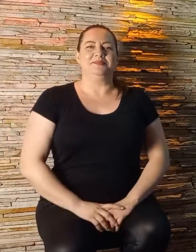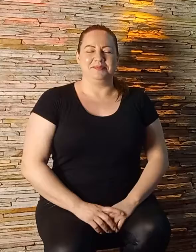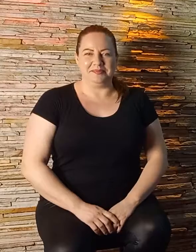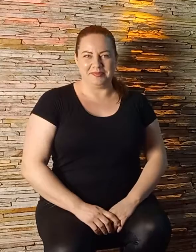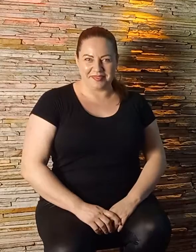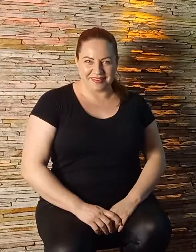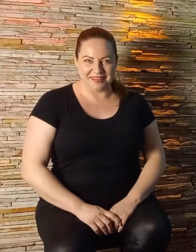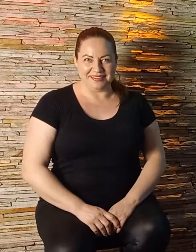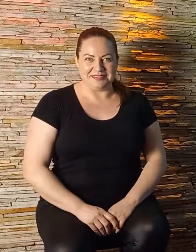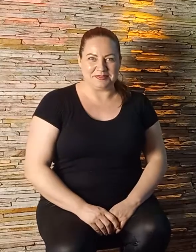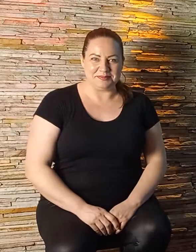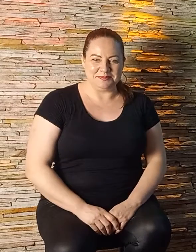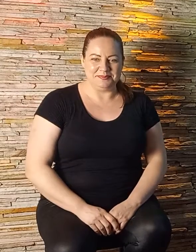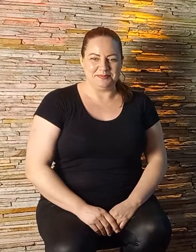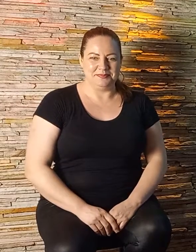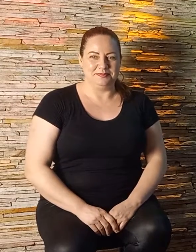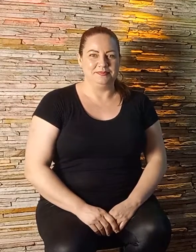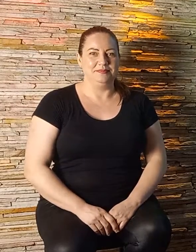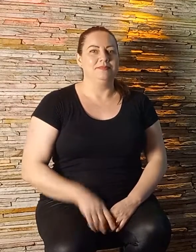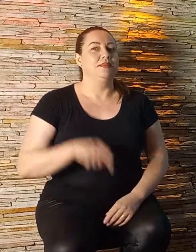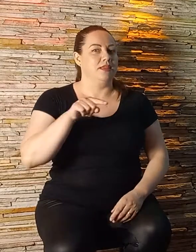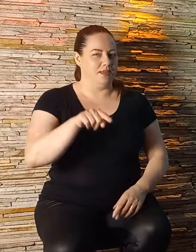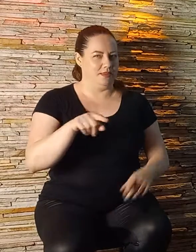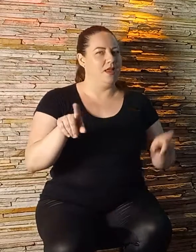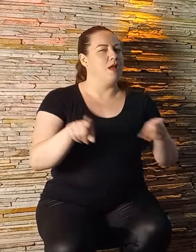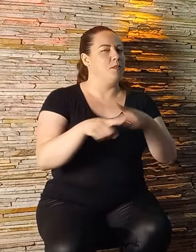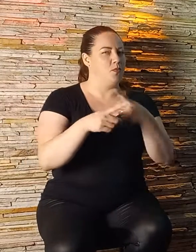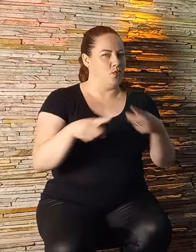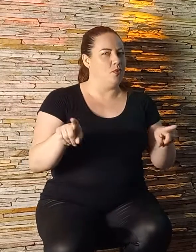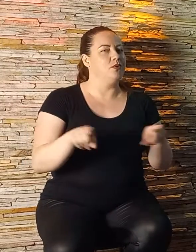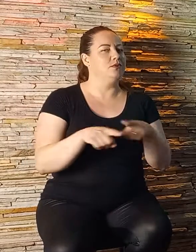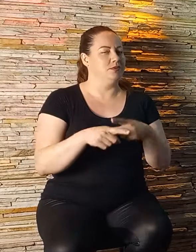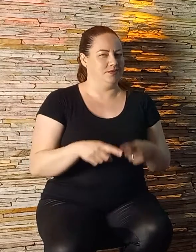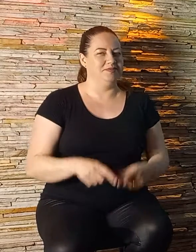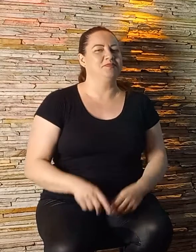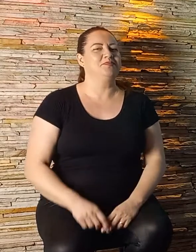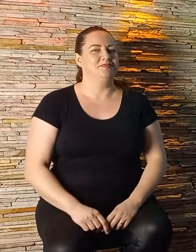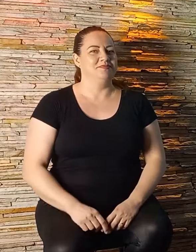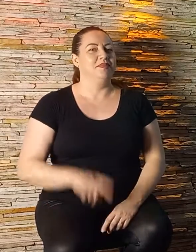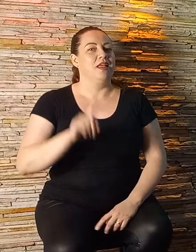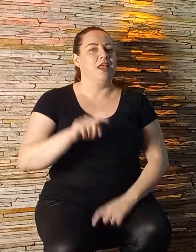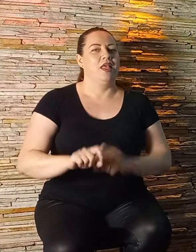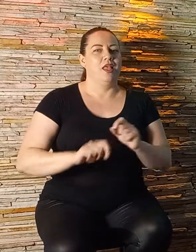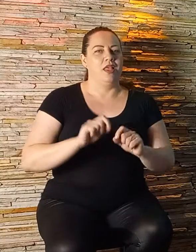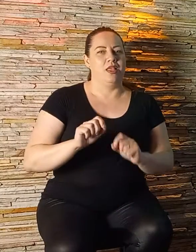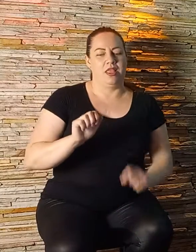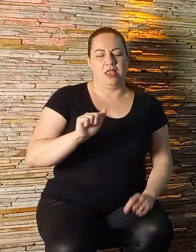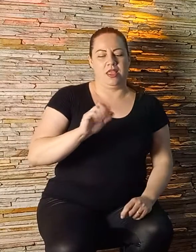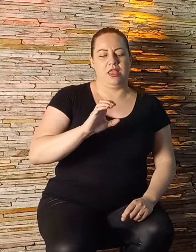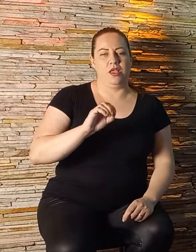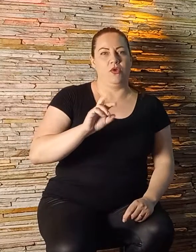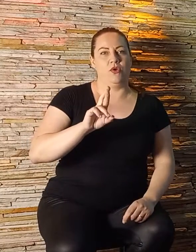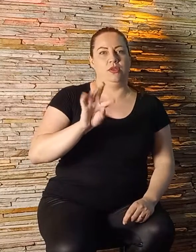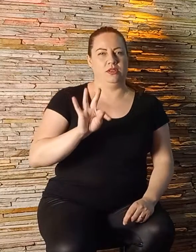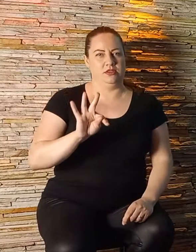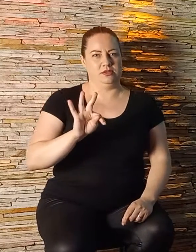oi oi e esse clipe é feito pela tá corte